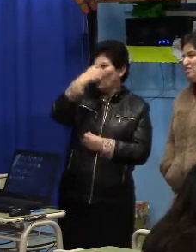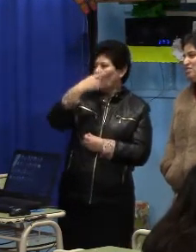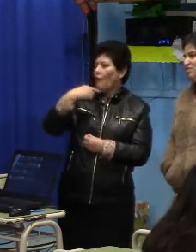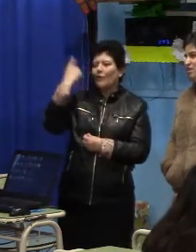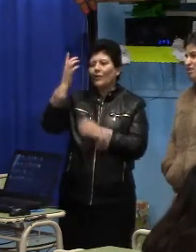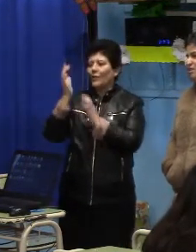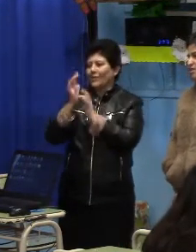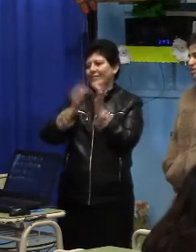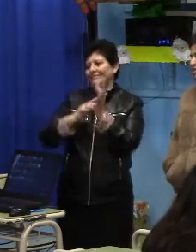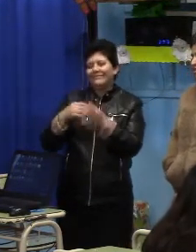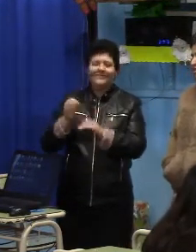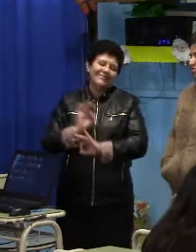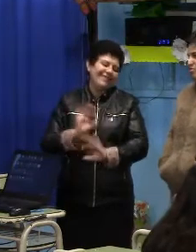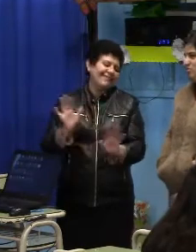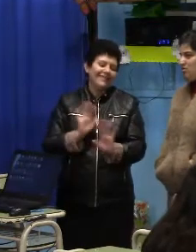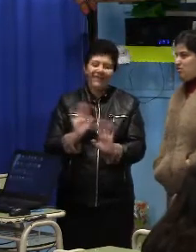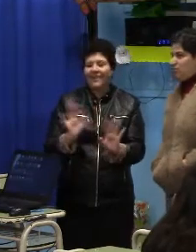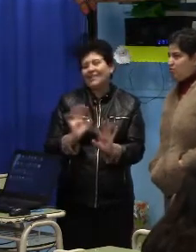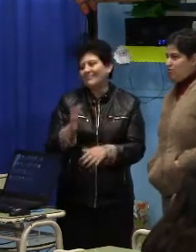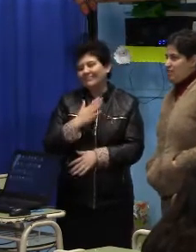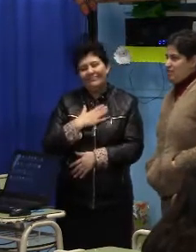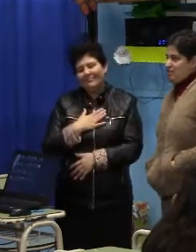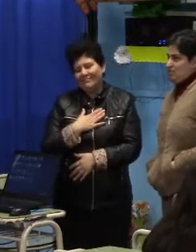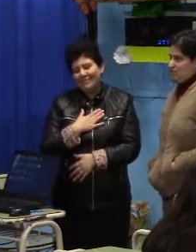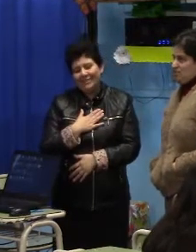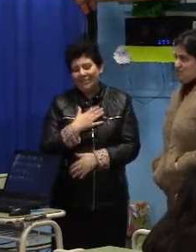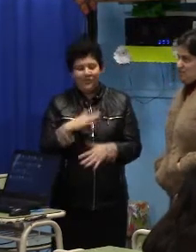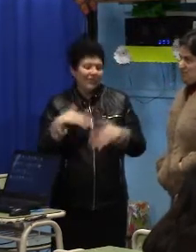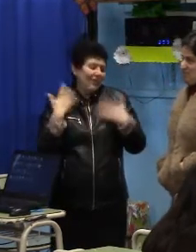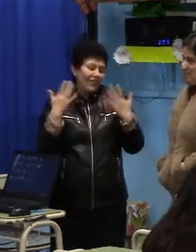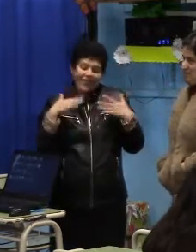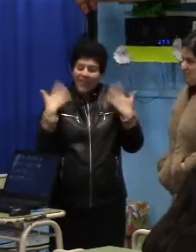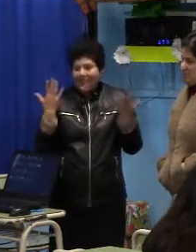Listo, entonces yo soy feliz.